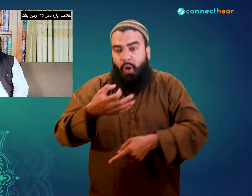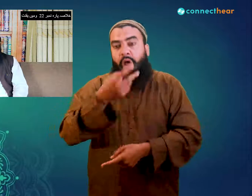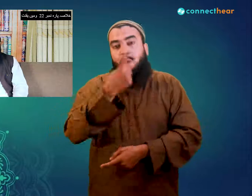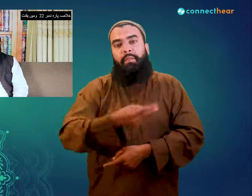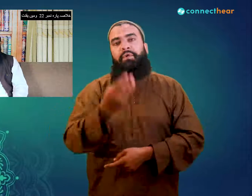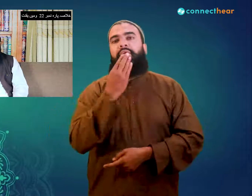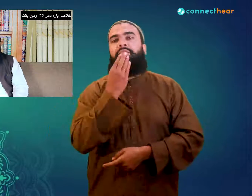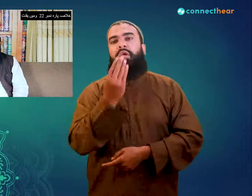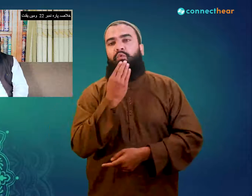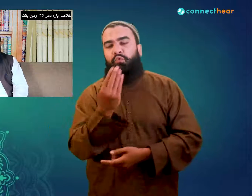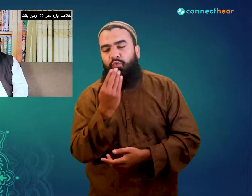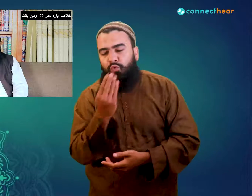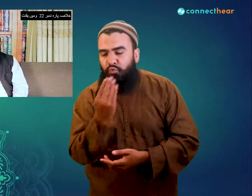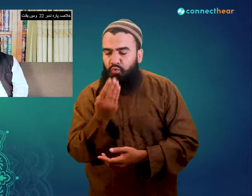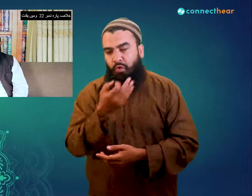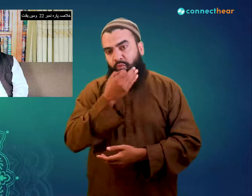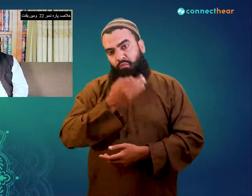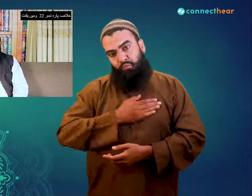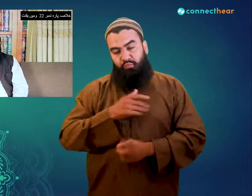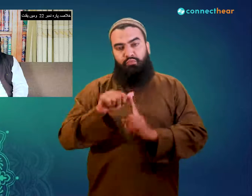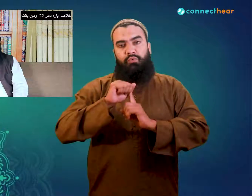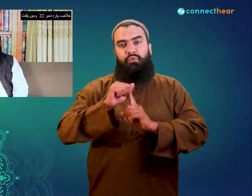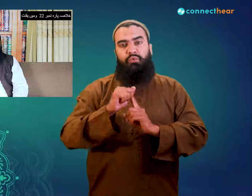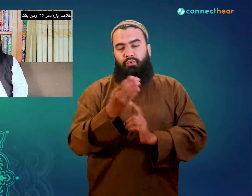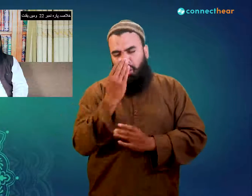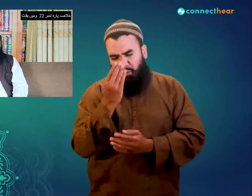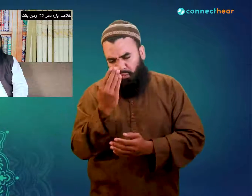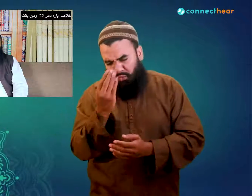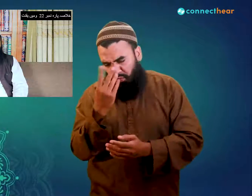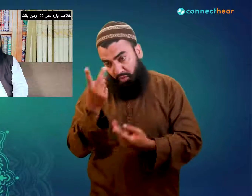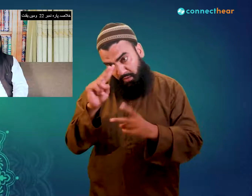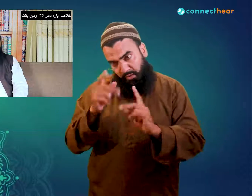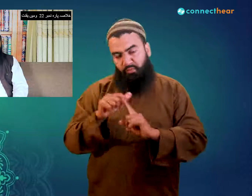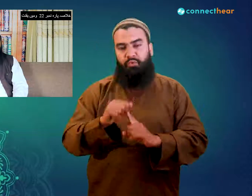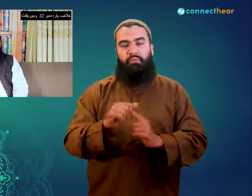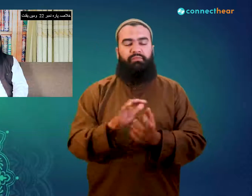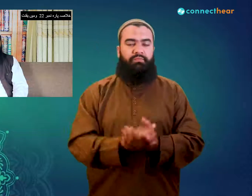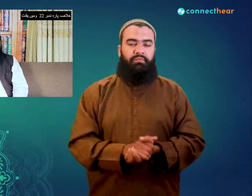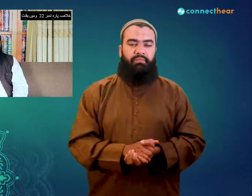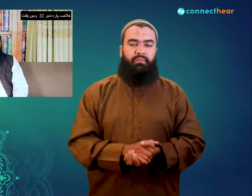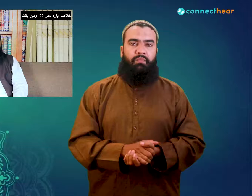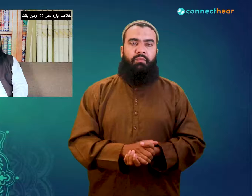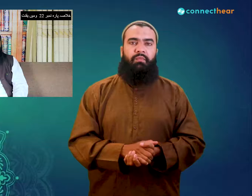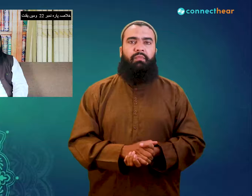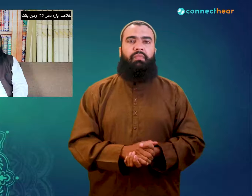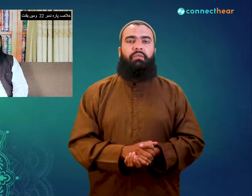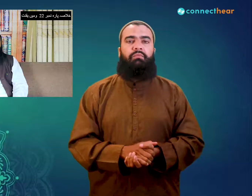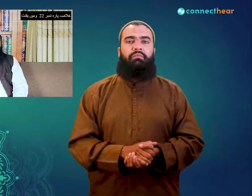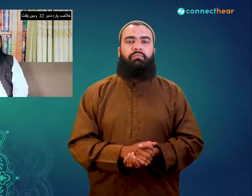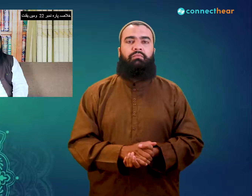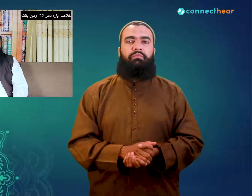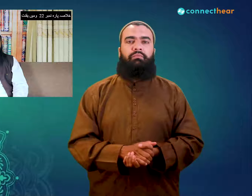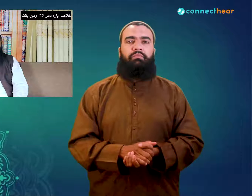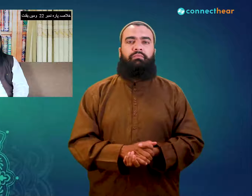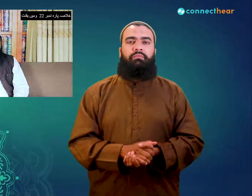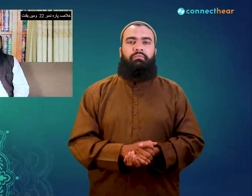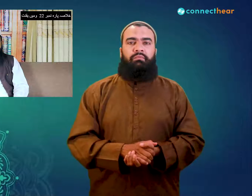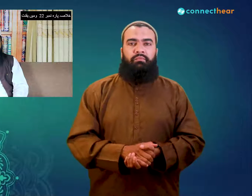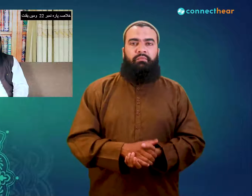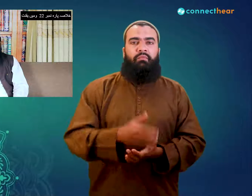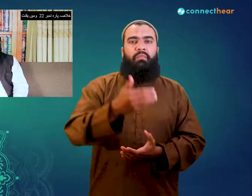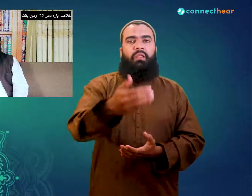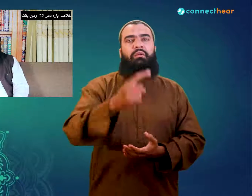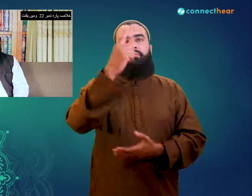گیا۔ رکوع نمبر 9 آیت نمبر 28، وما ارسلناک الا کافۃ